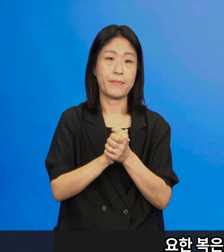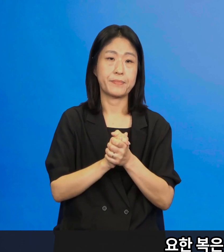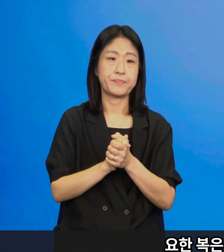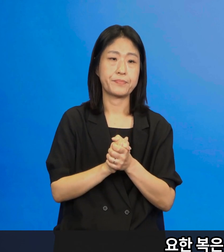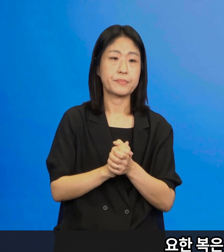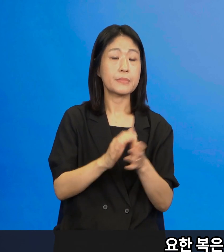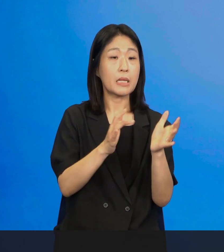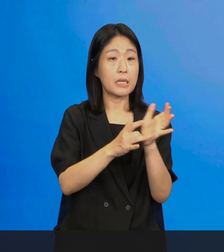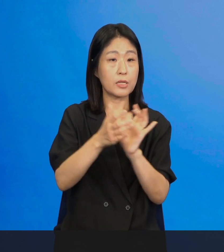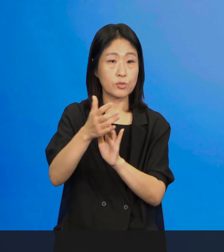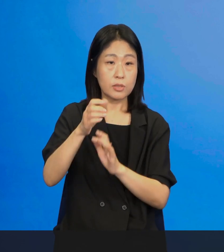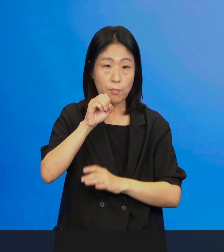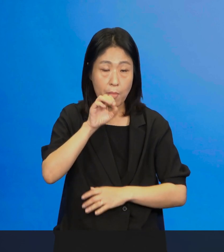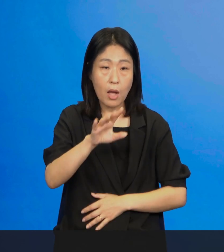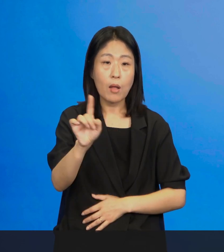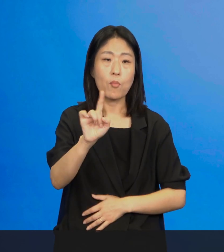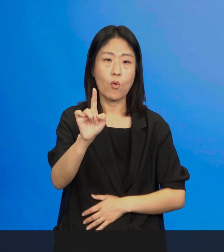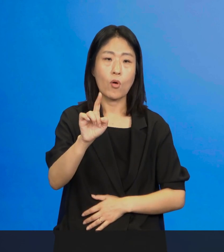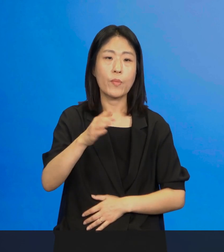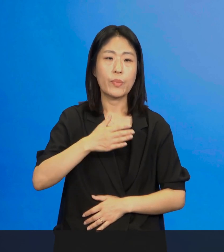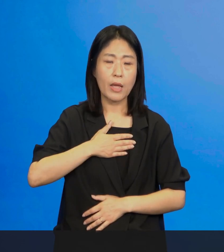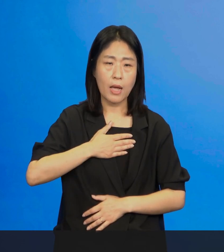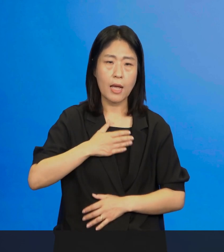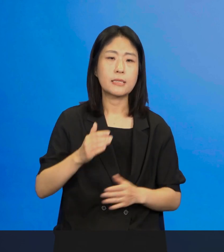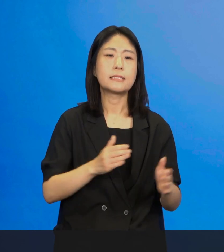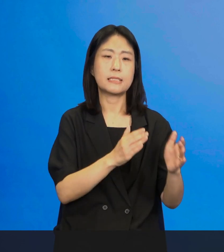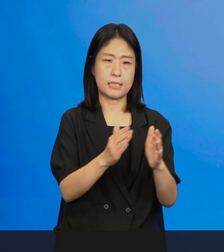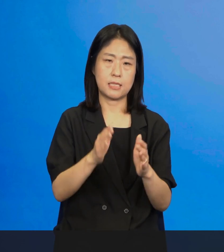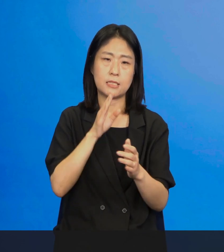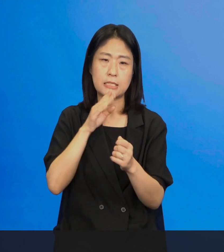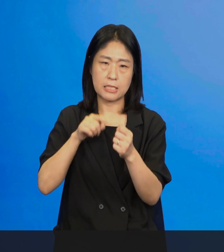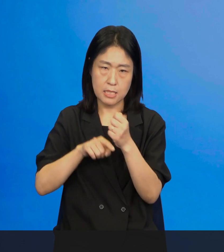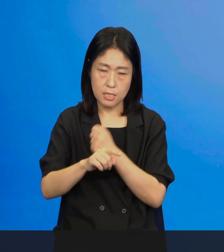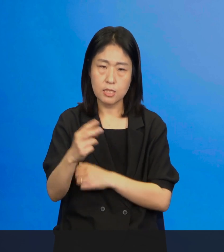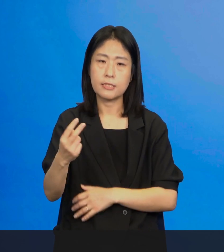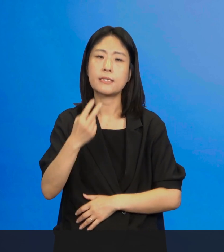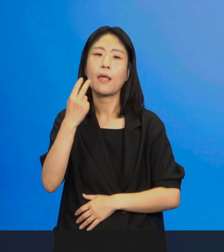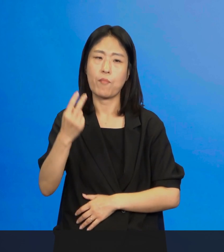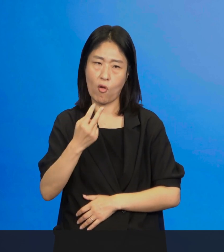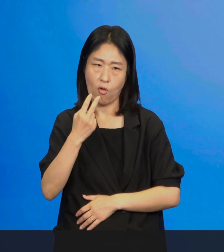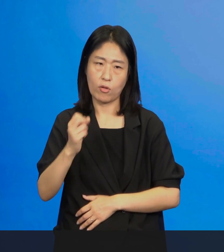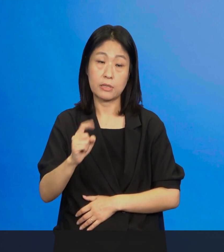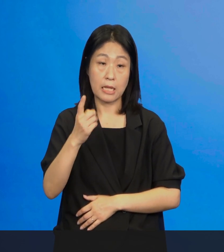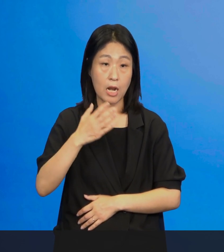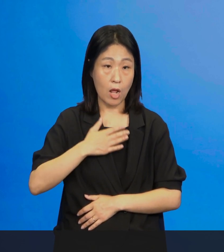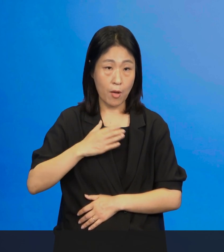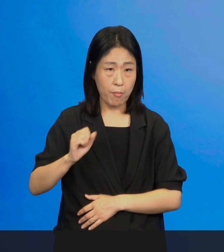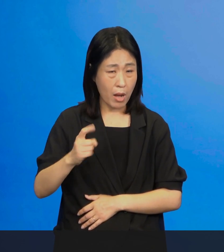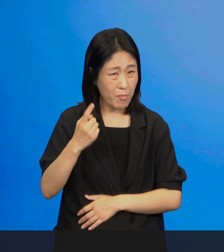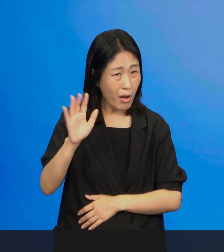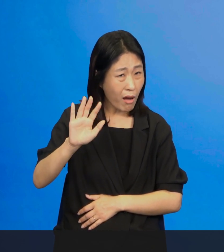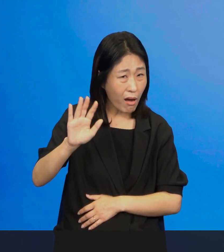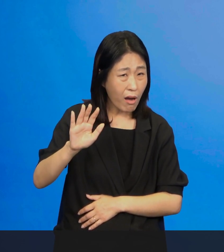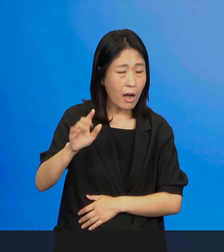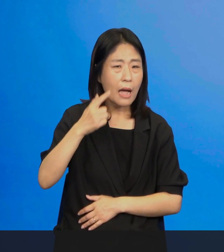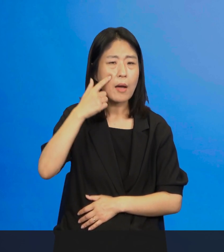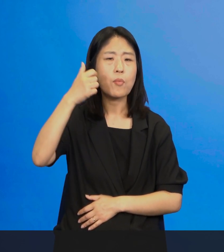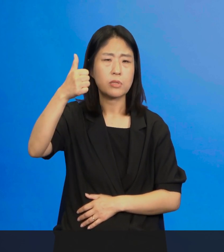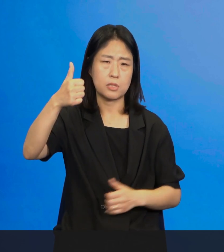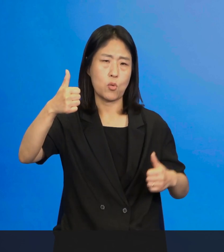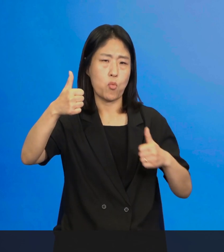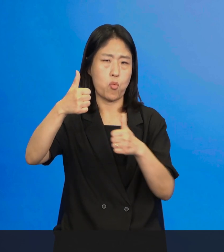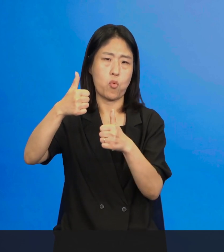14장 6절에는 예수께서 이르시되 내가 곧 길이요 진리요 생명이니 나로 말미암지 않고는 아버지께로 올